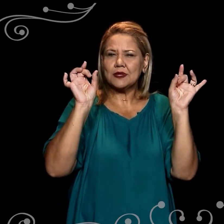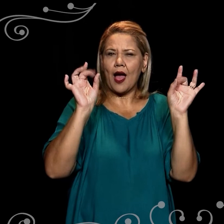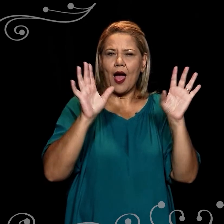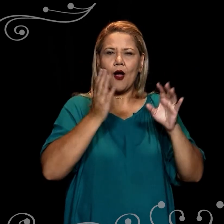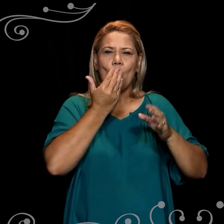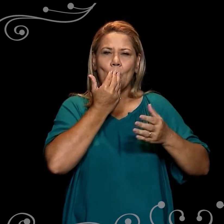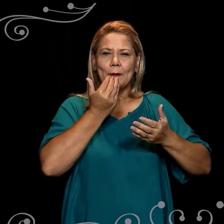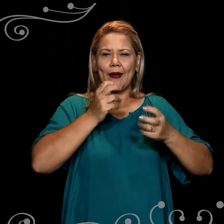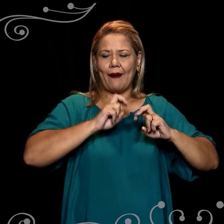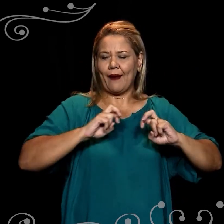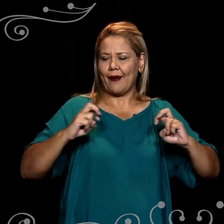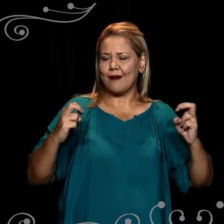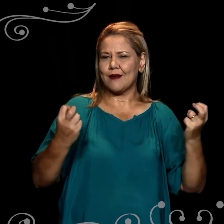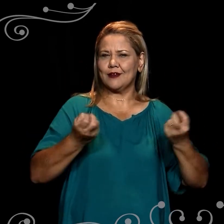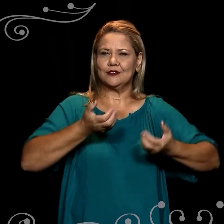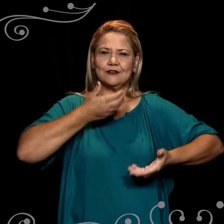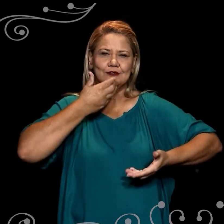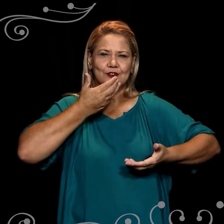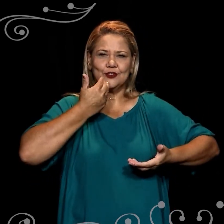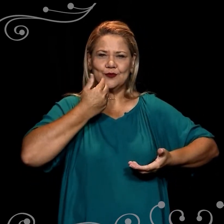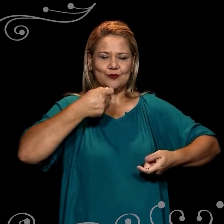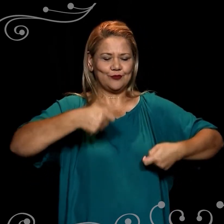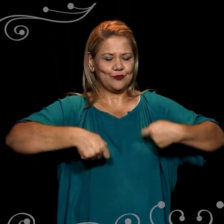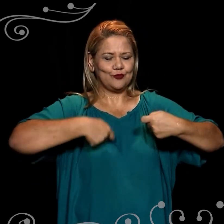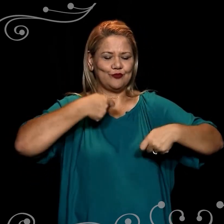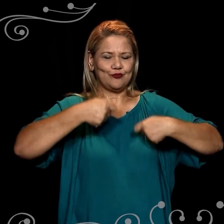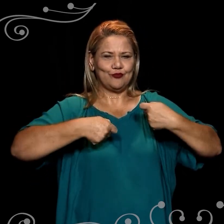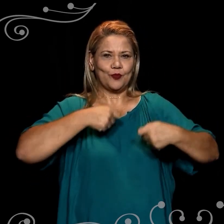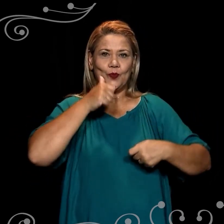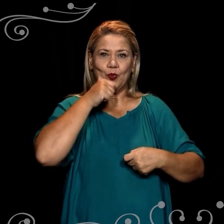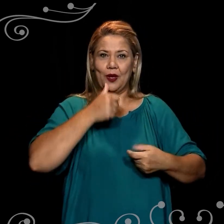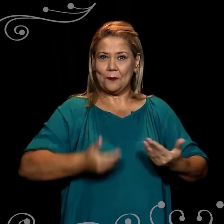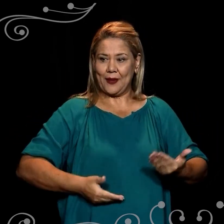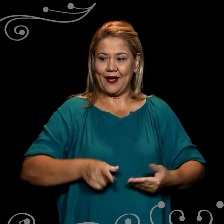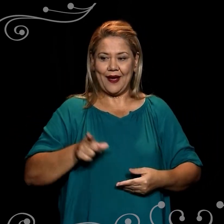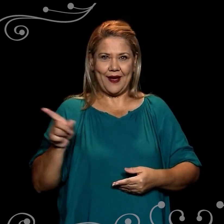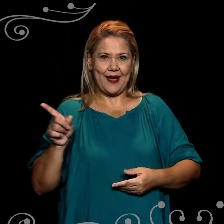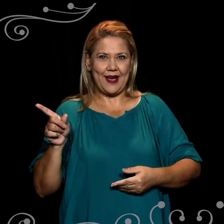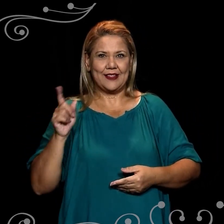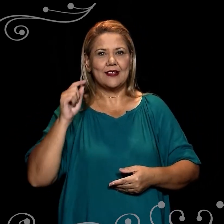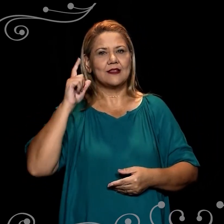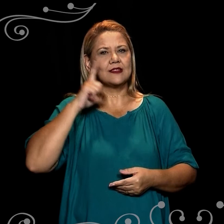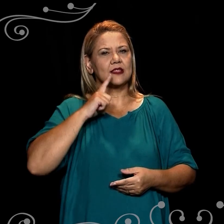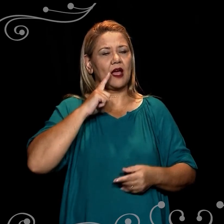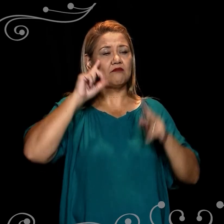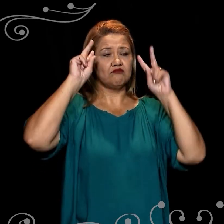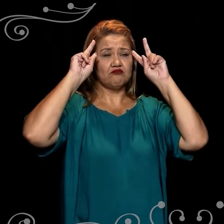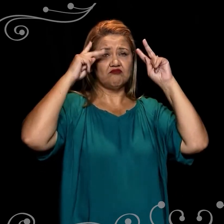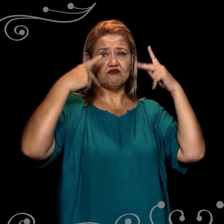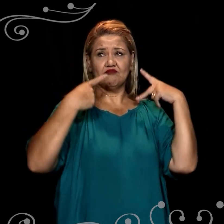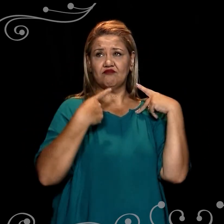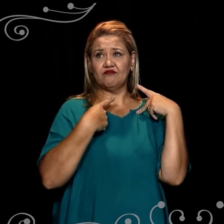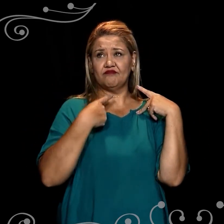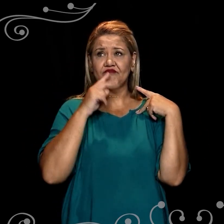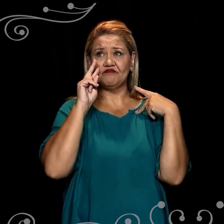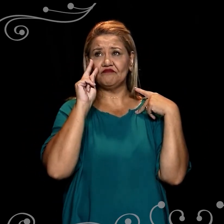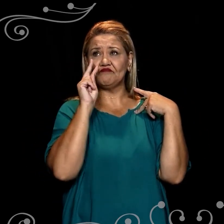sua dama de companhia, que só se preocupava consigo mesma, não a reconheceu.